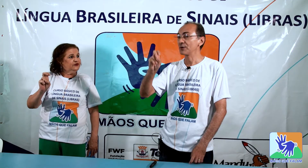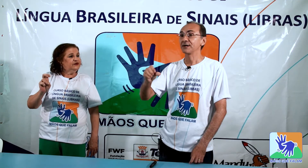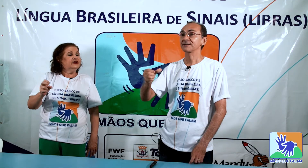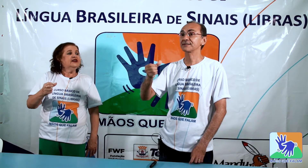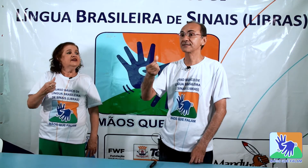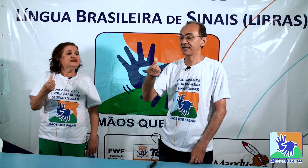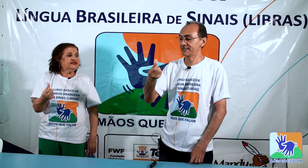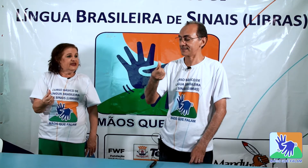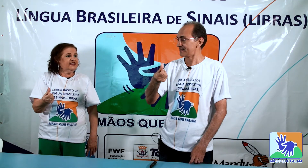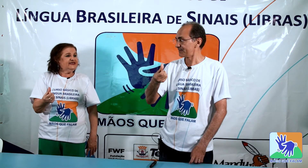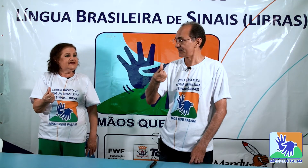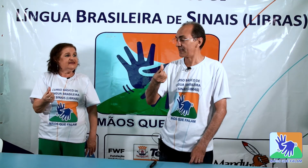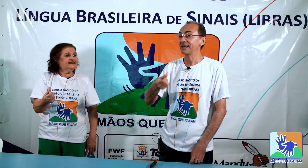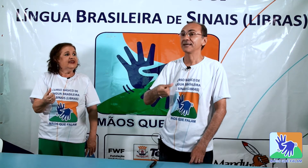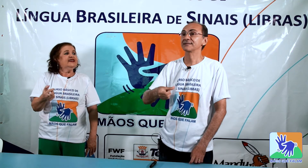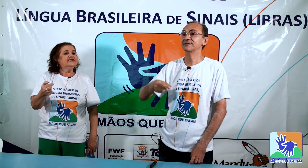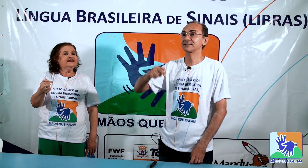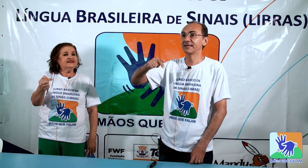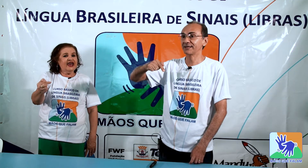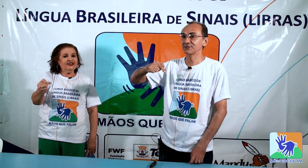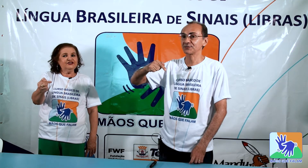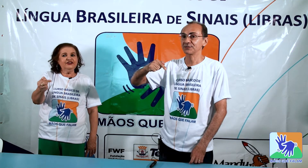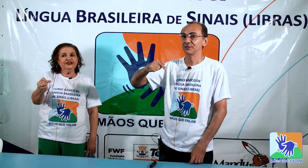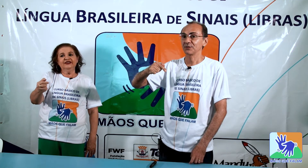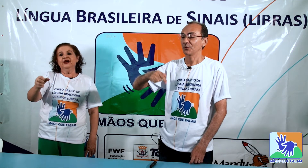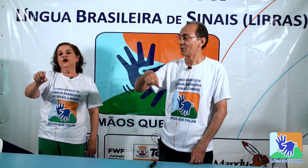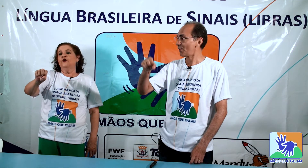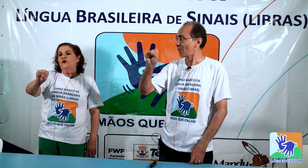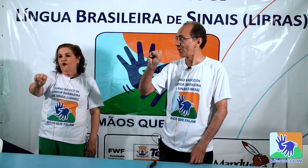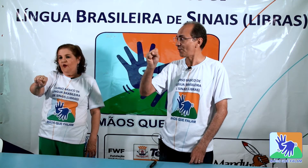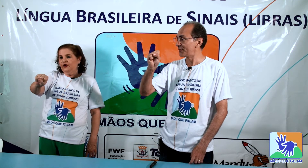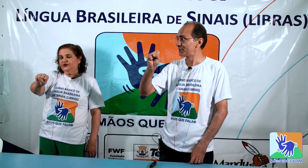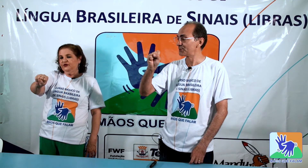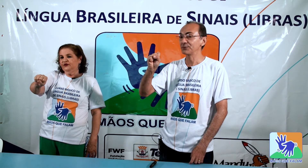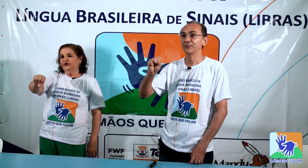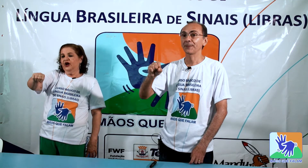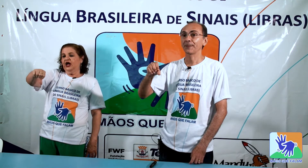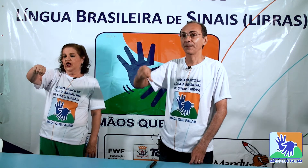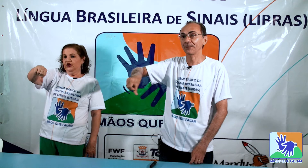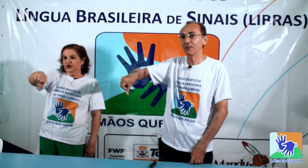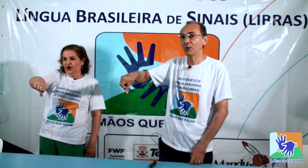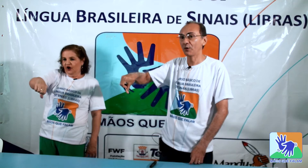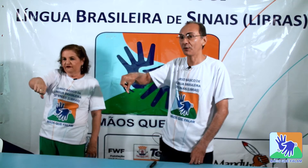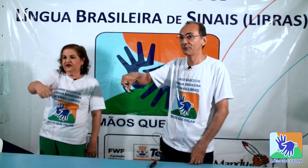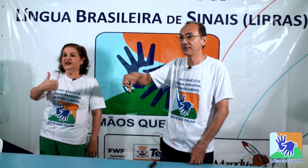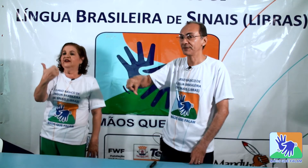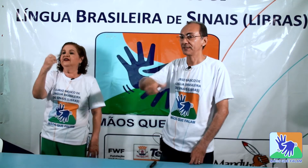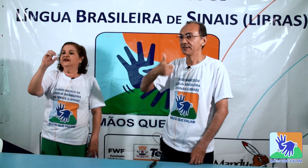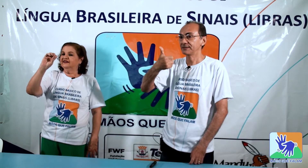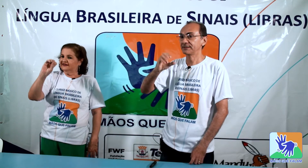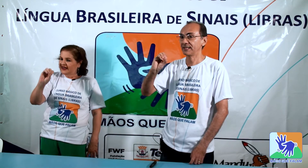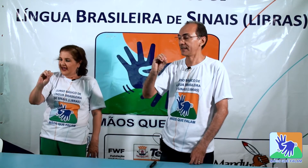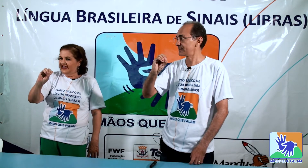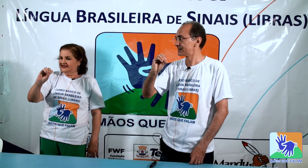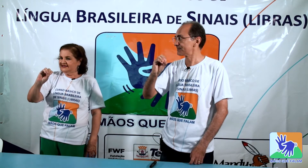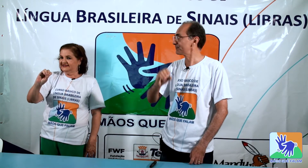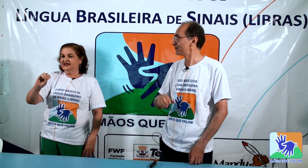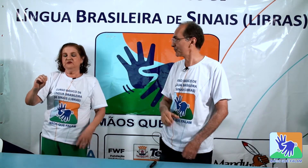5, 6, né? 7, 8, 9, 10. Muito